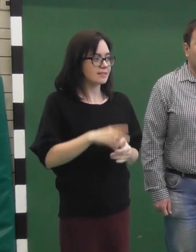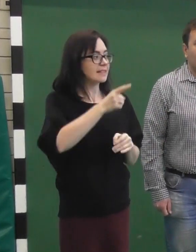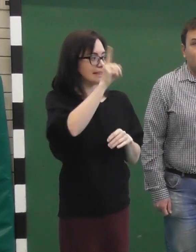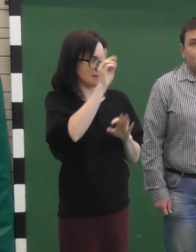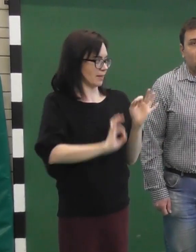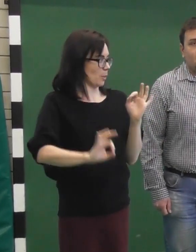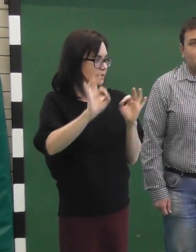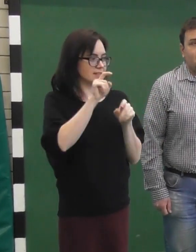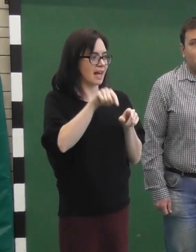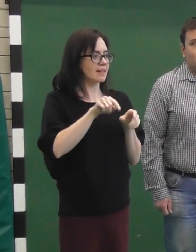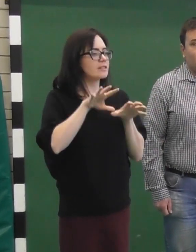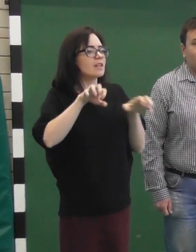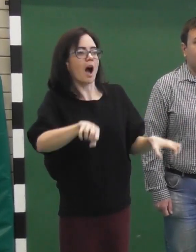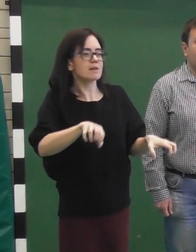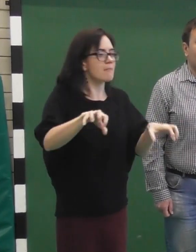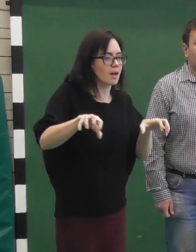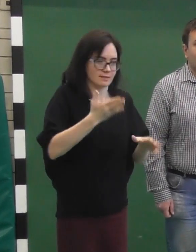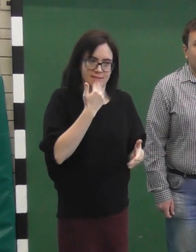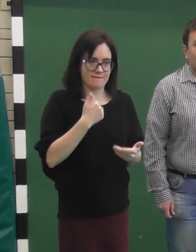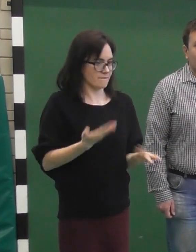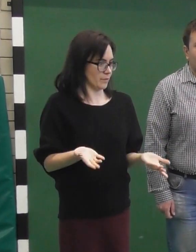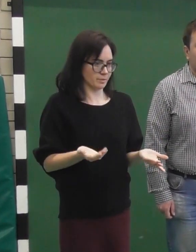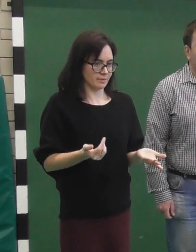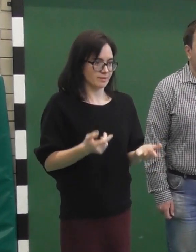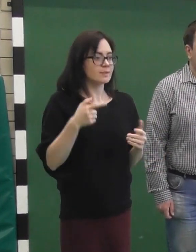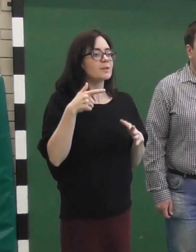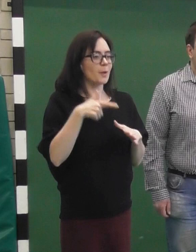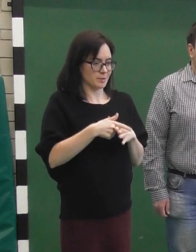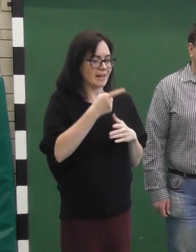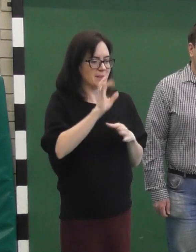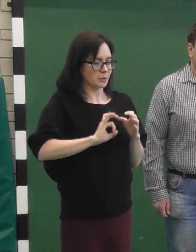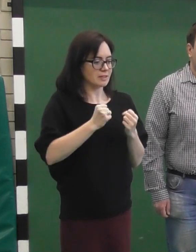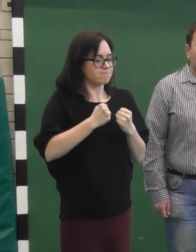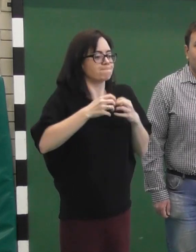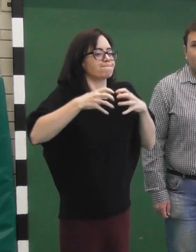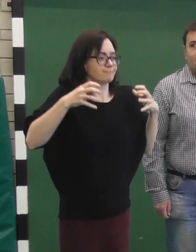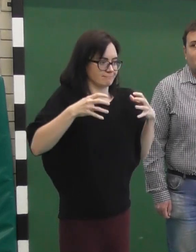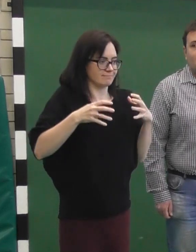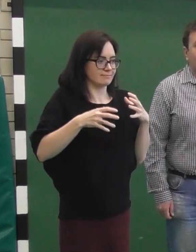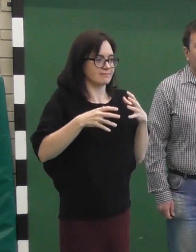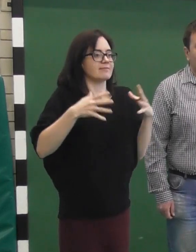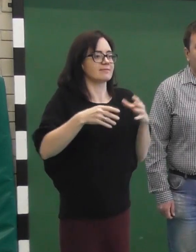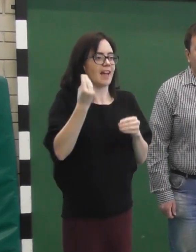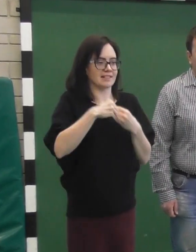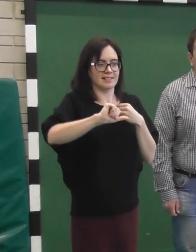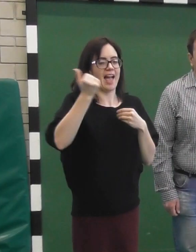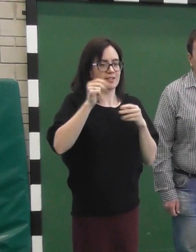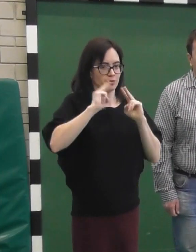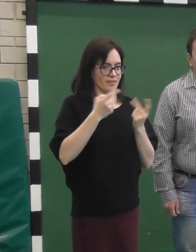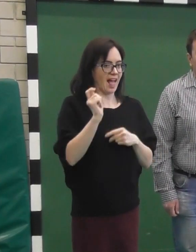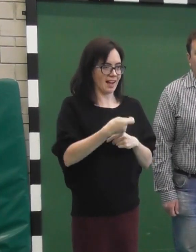Németországnak azonban nem jutott gyarmat, és Németország közben megerősödött, és ezért van ki végül is az első